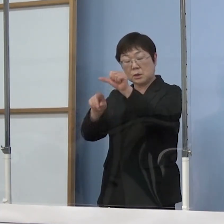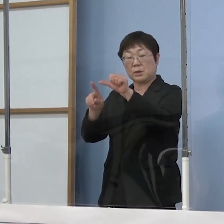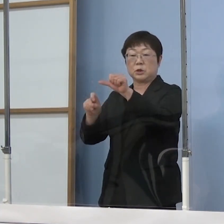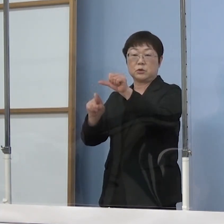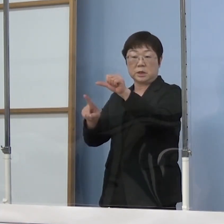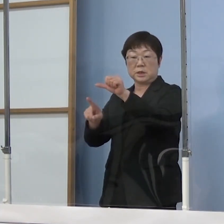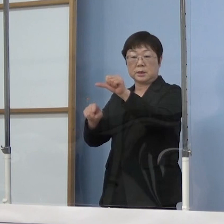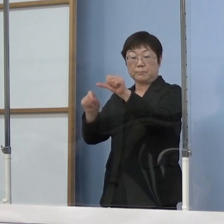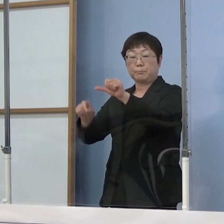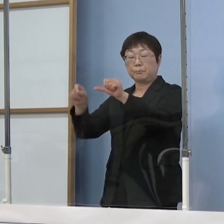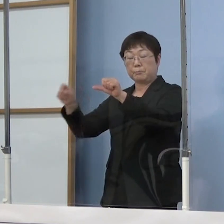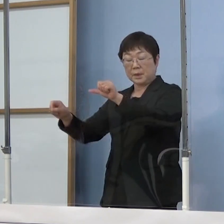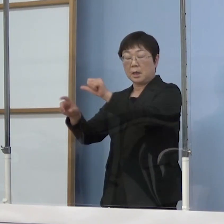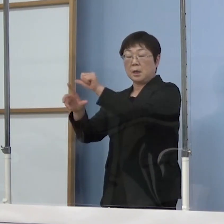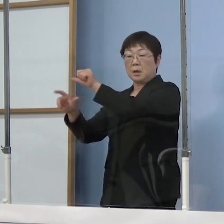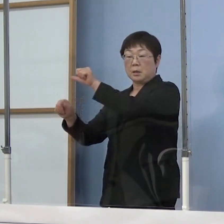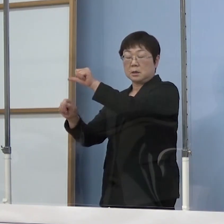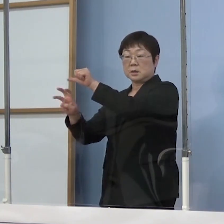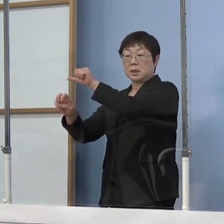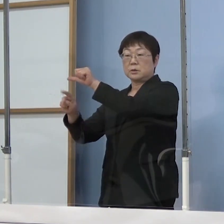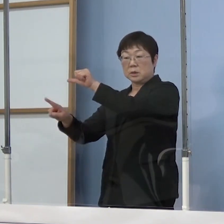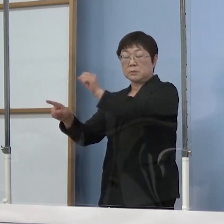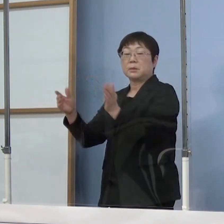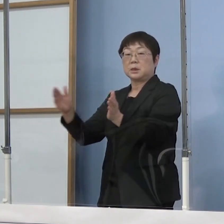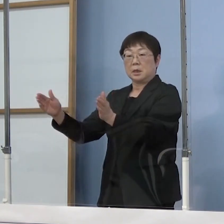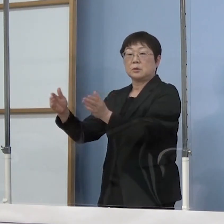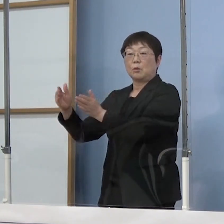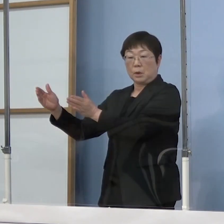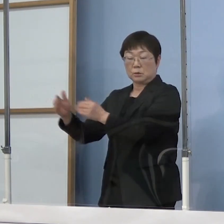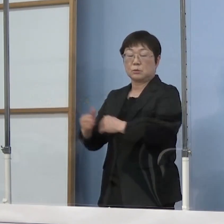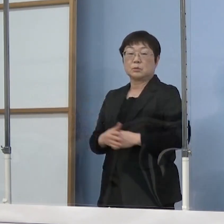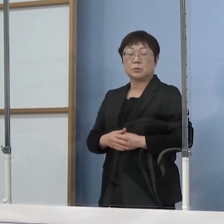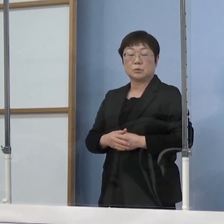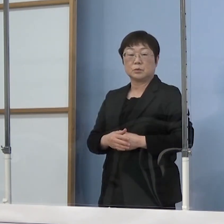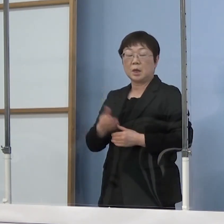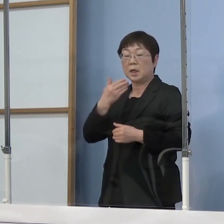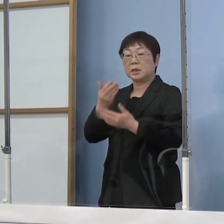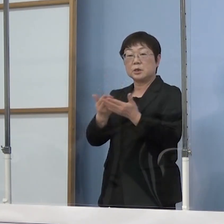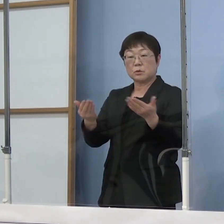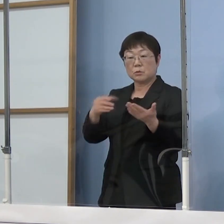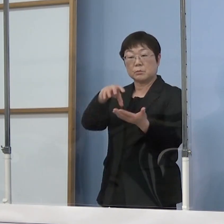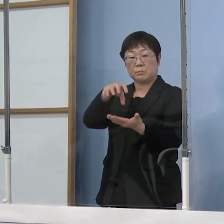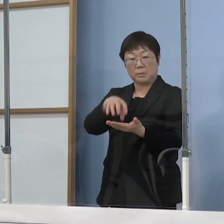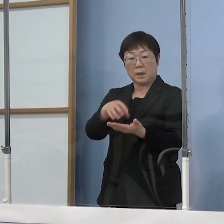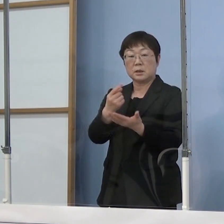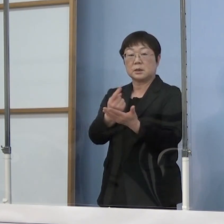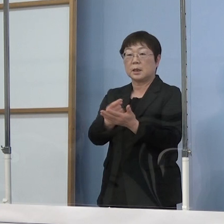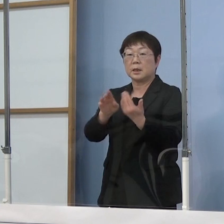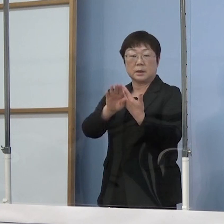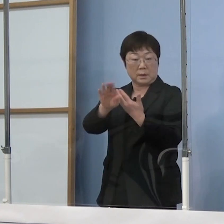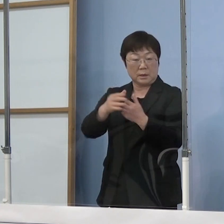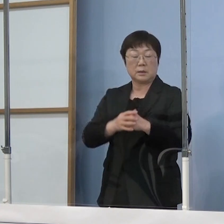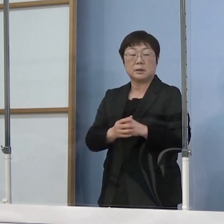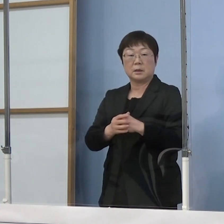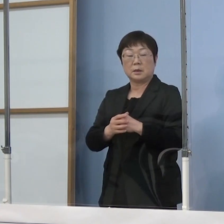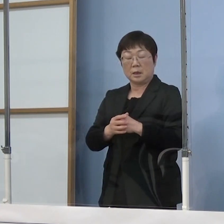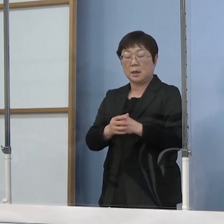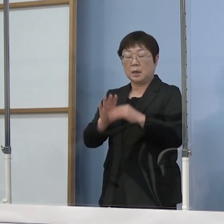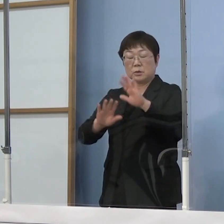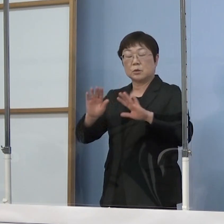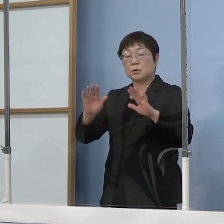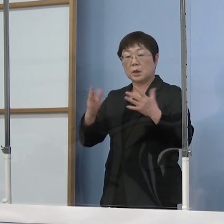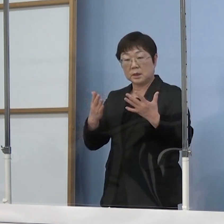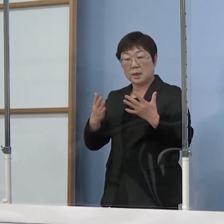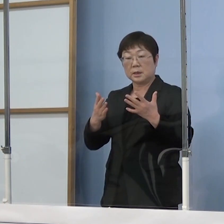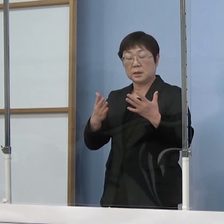て、これを5月の31日まで伸ばしていこうと。でただ飲食の場だけではなく、こうして無症状の方が分